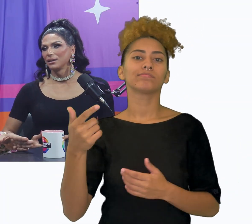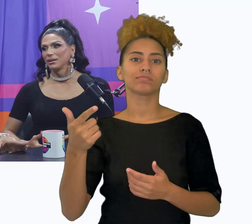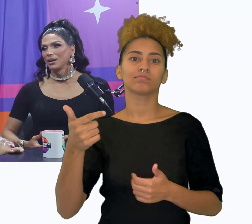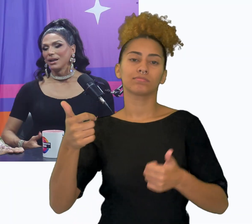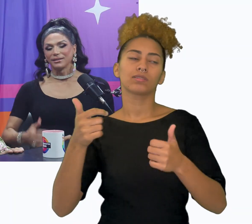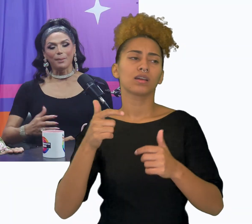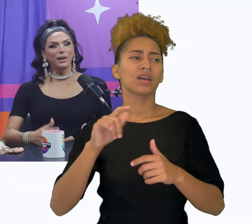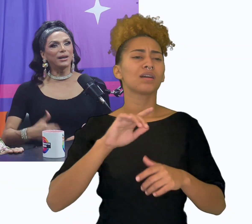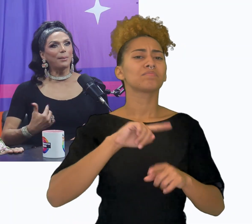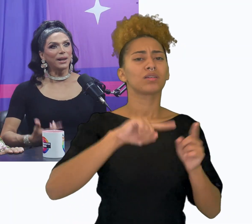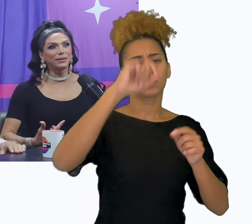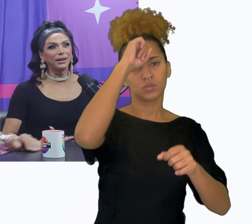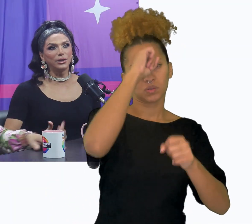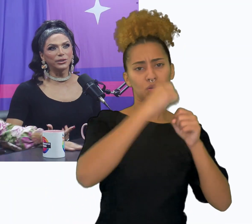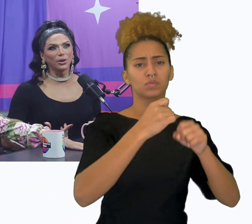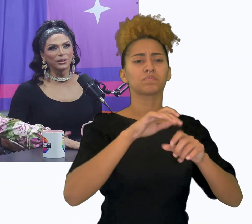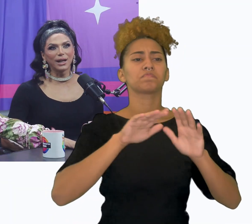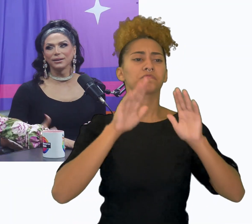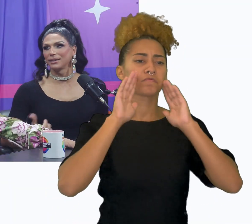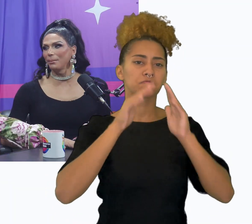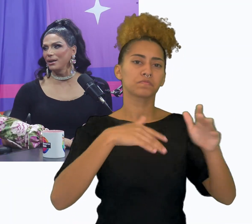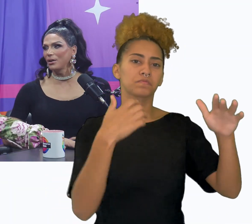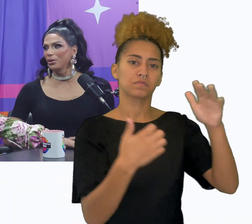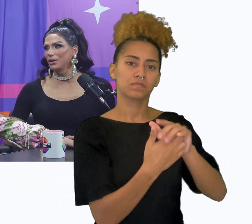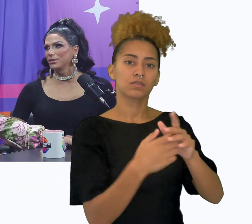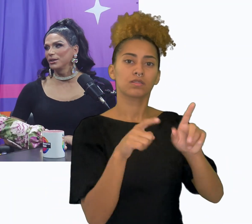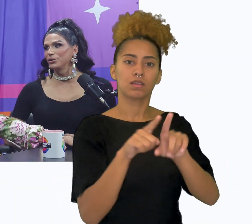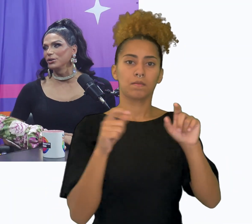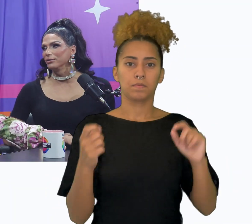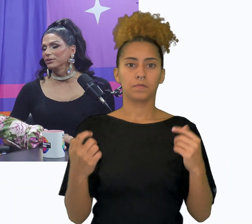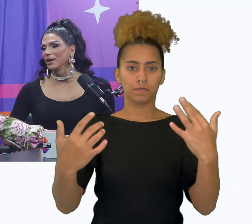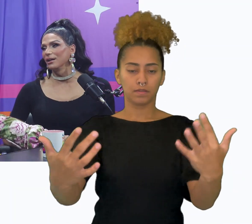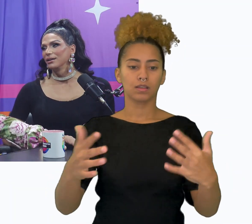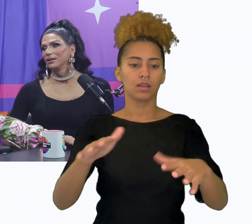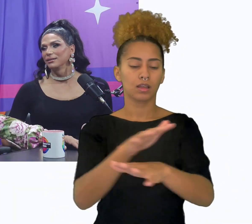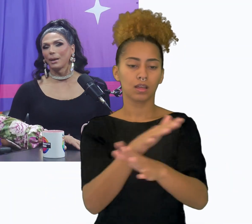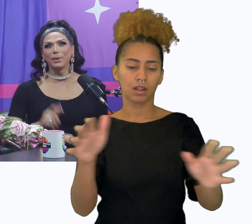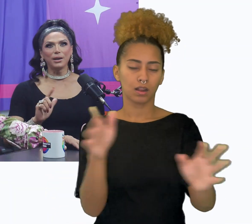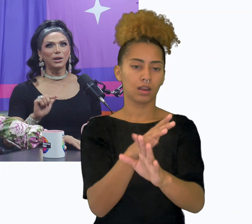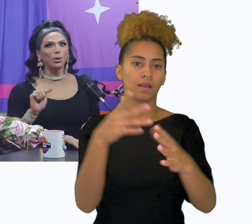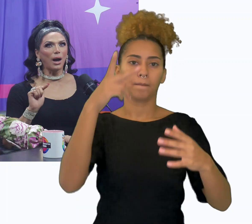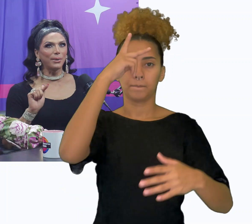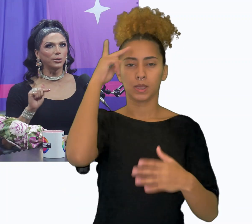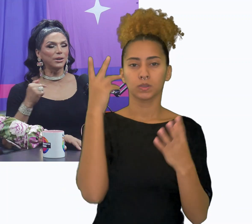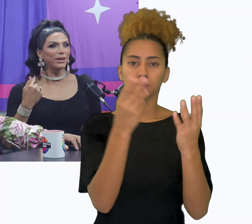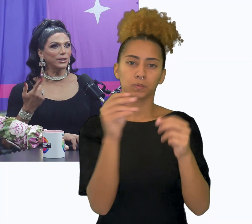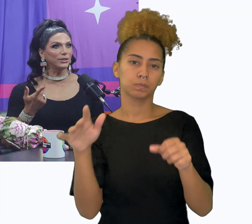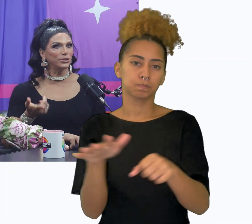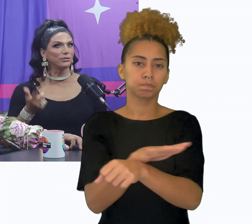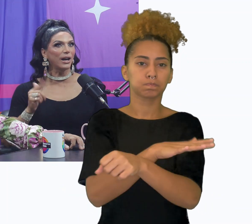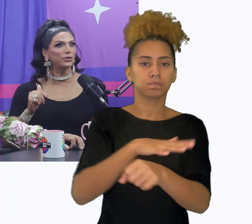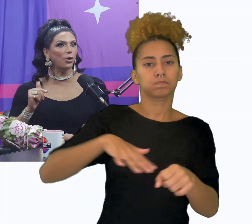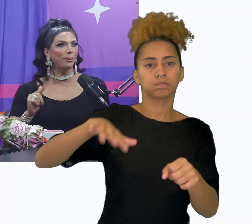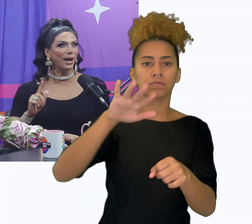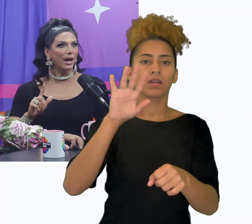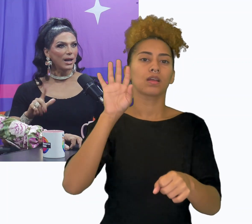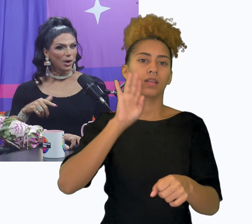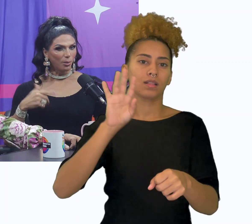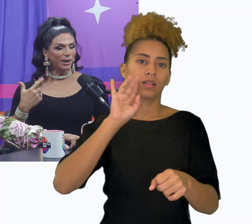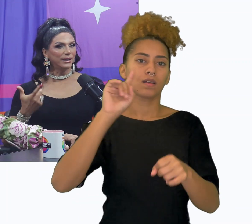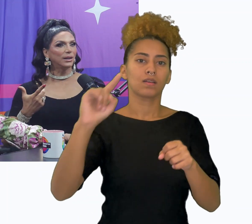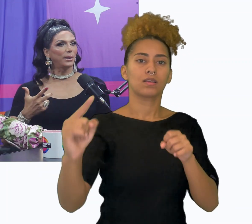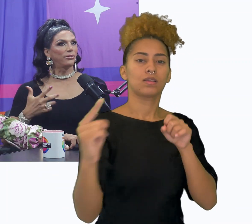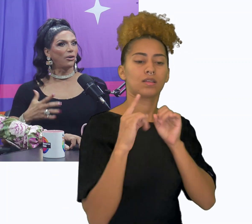mais empresariais. Saber que a plateia está lotada também era um grande incentivo, né? Saber que a pessoa que vai te assistir vai te